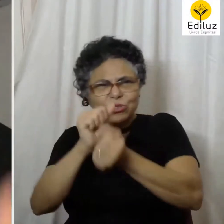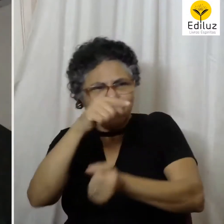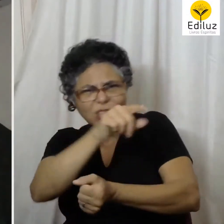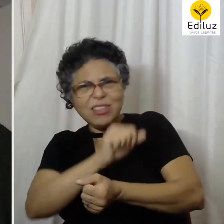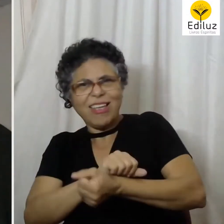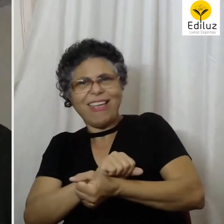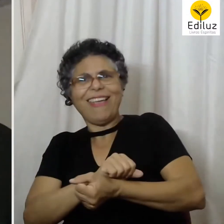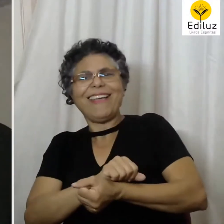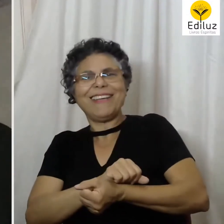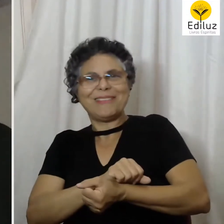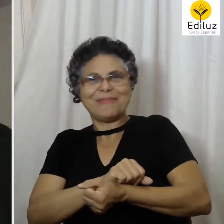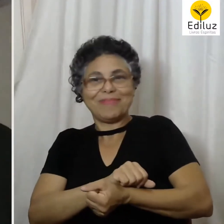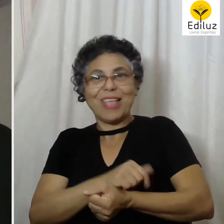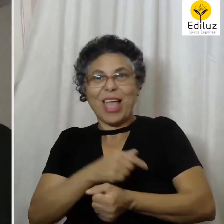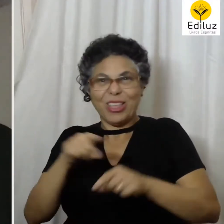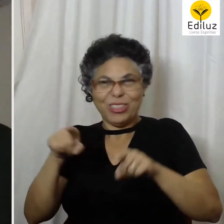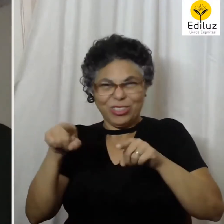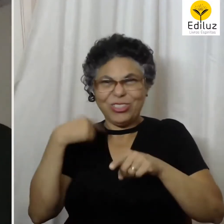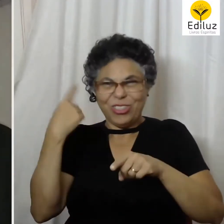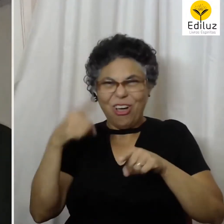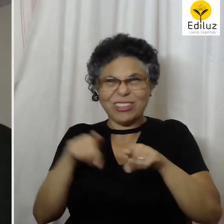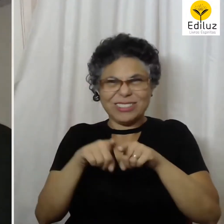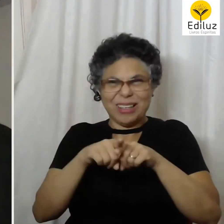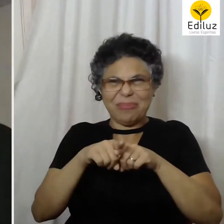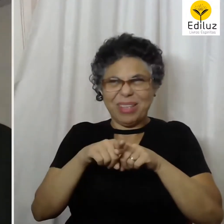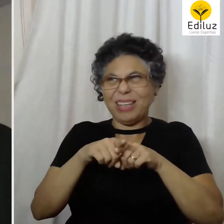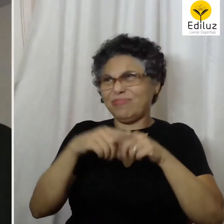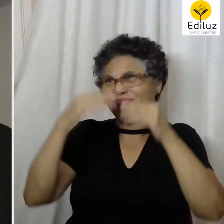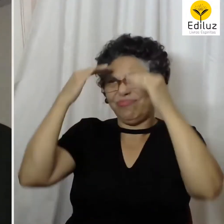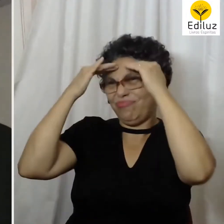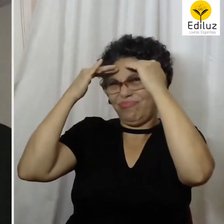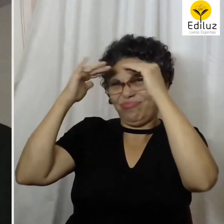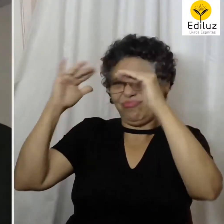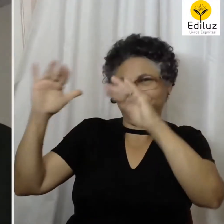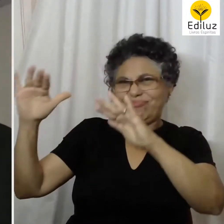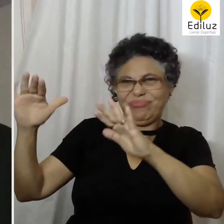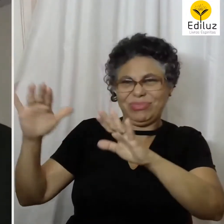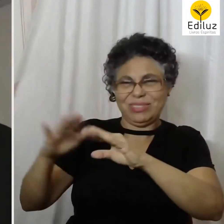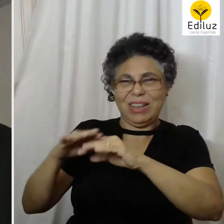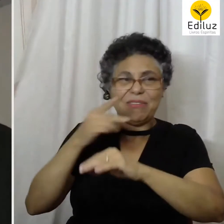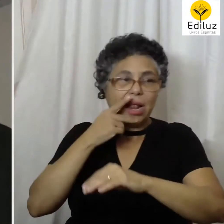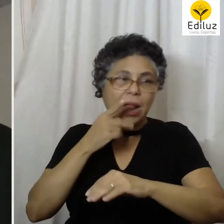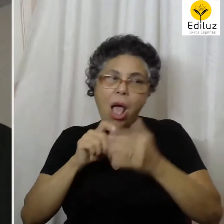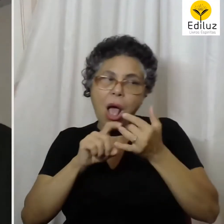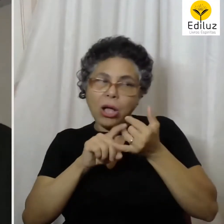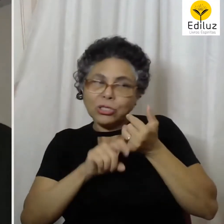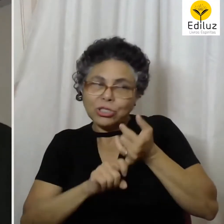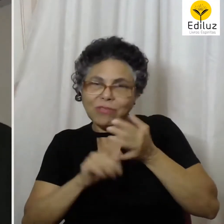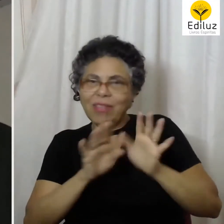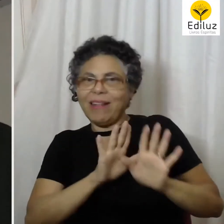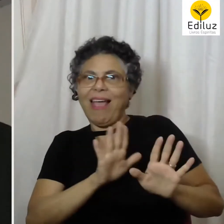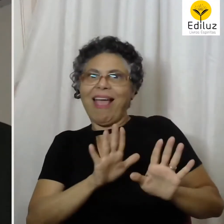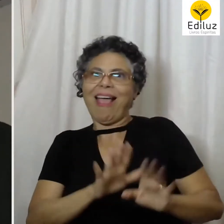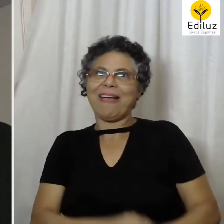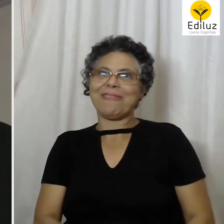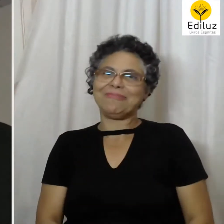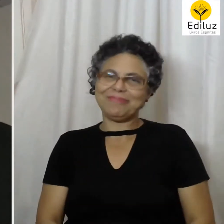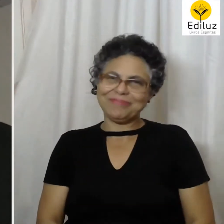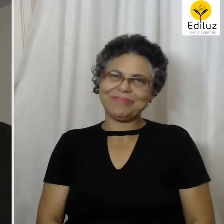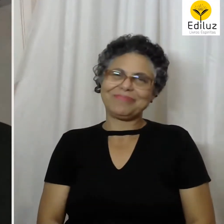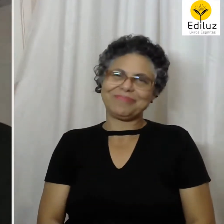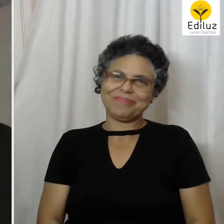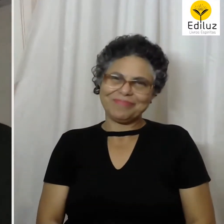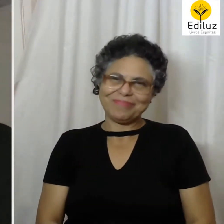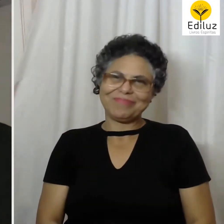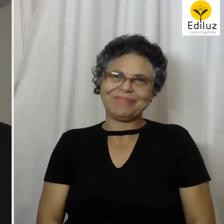nós também desobedecemos o Divino Mestre quando ele diz: não contraia dívidas, né? Antes de depositar a